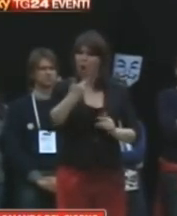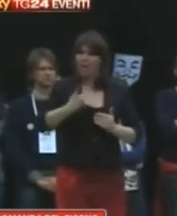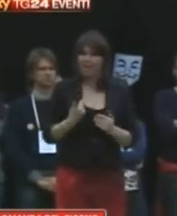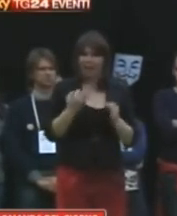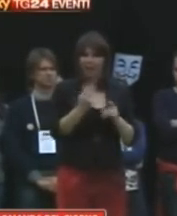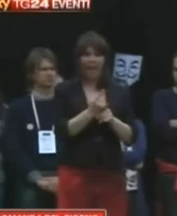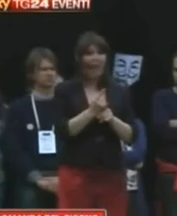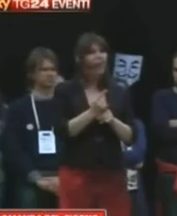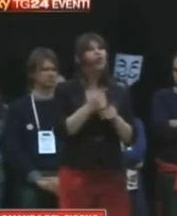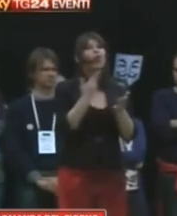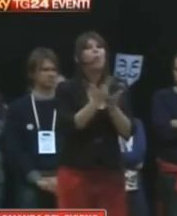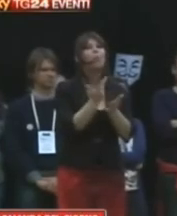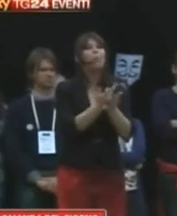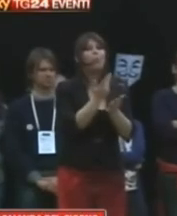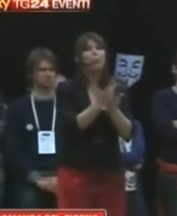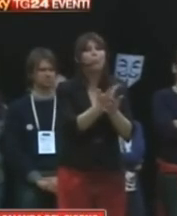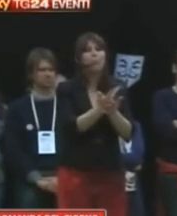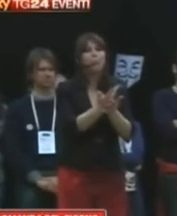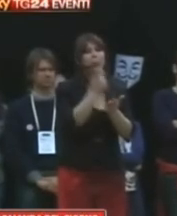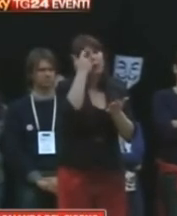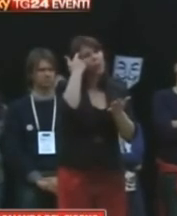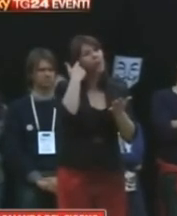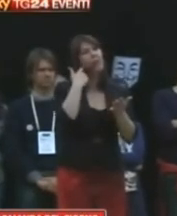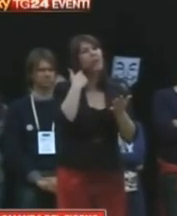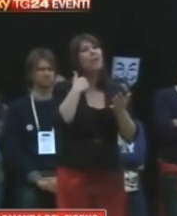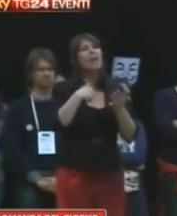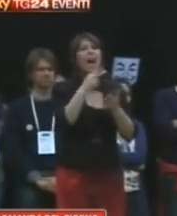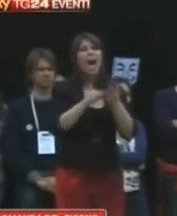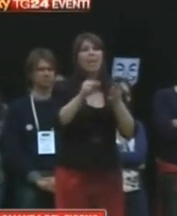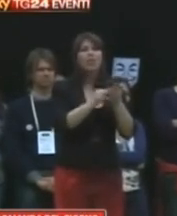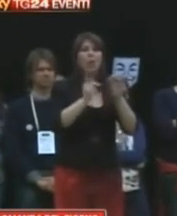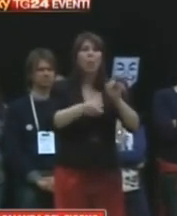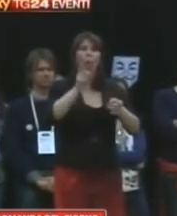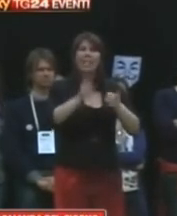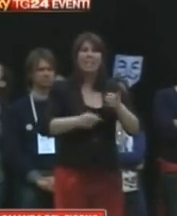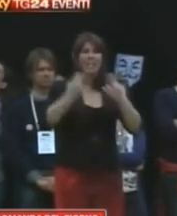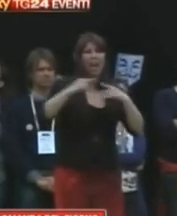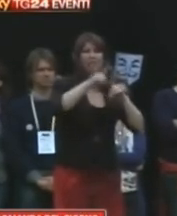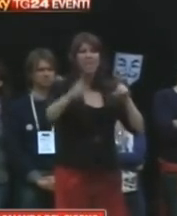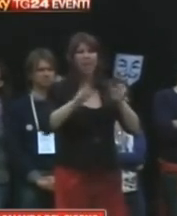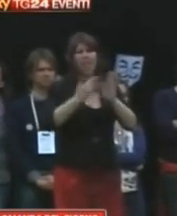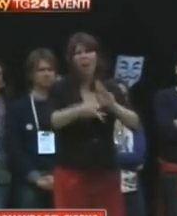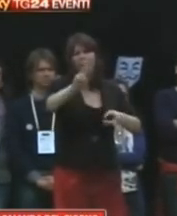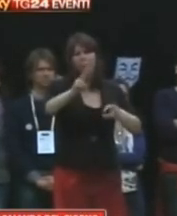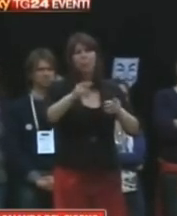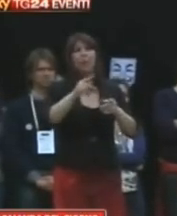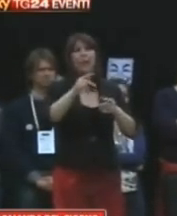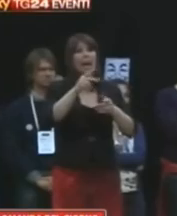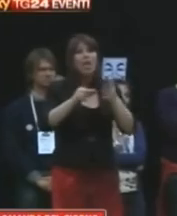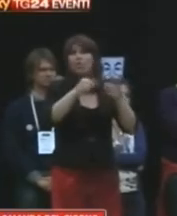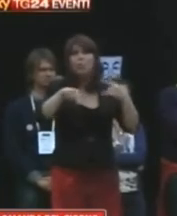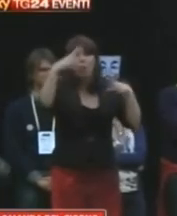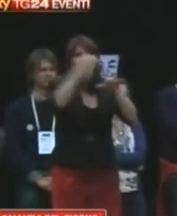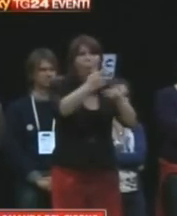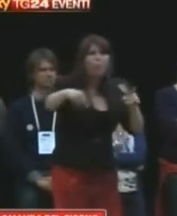c'è una grandissima prova adesso. Ed è la elezione più politica della nostra vita. Sono le elezioni che non sa nessuno.